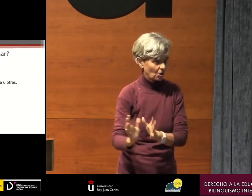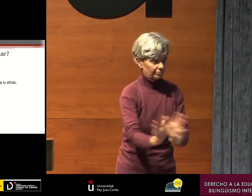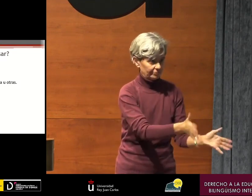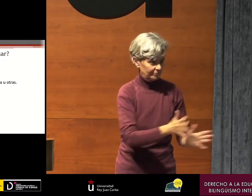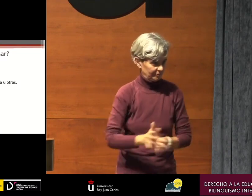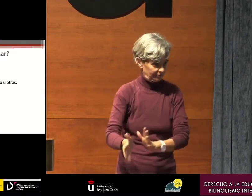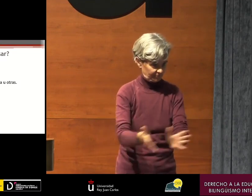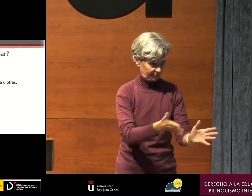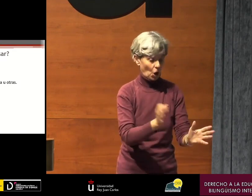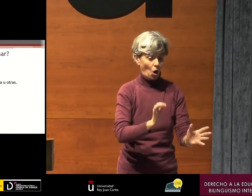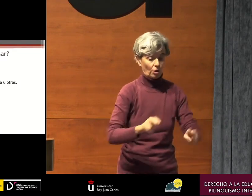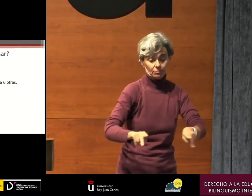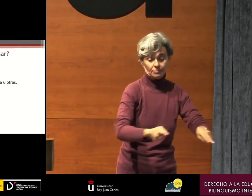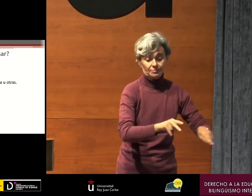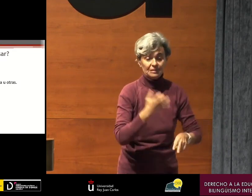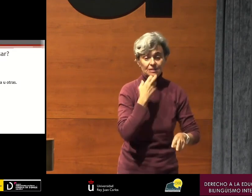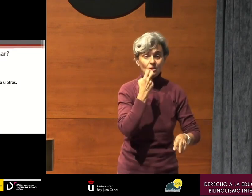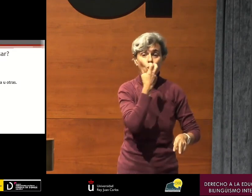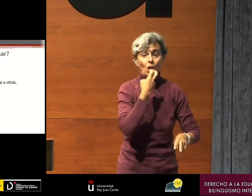alumnos, conversar.